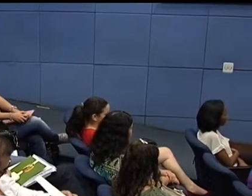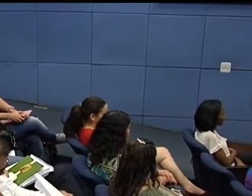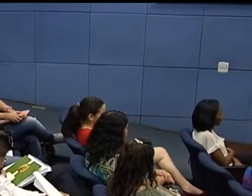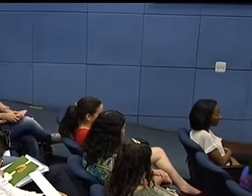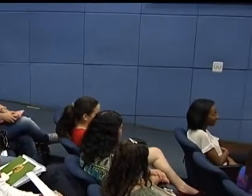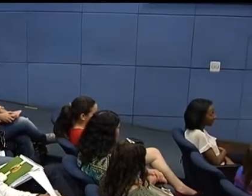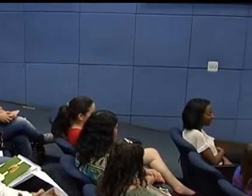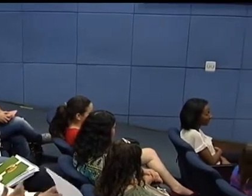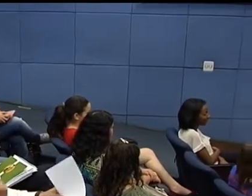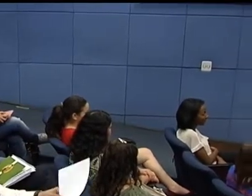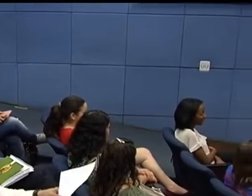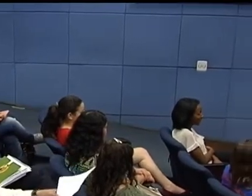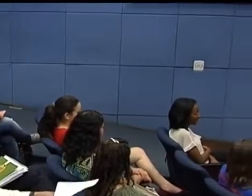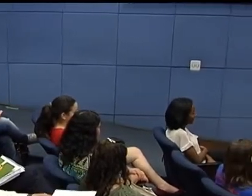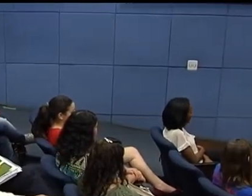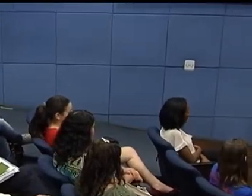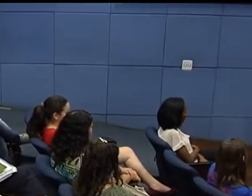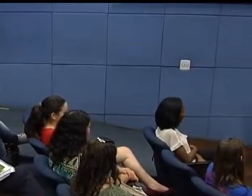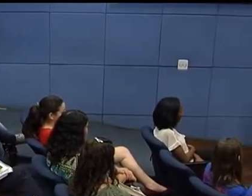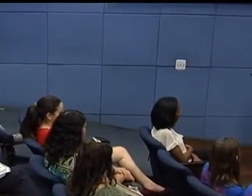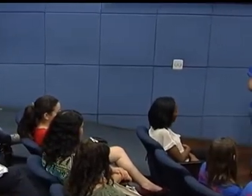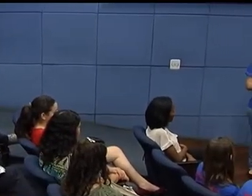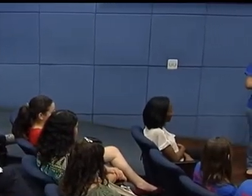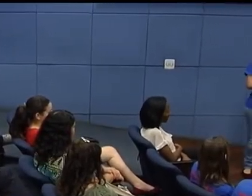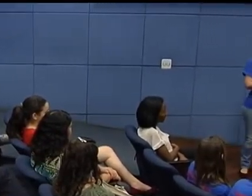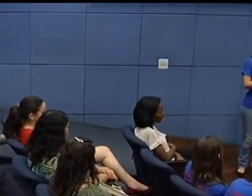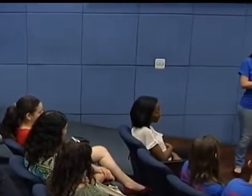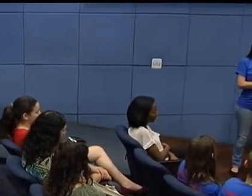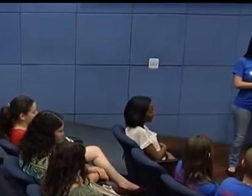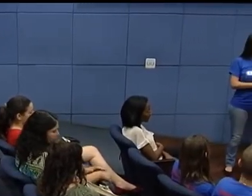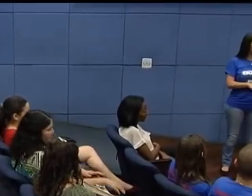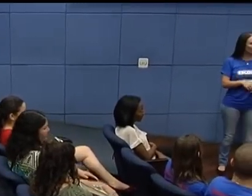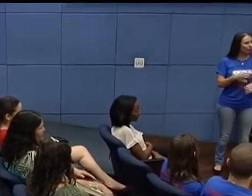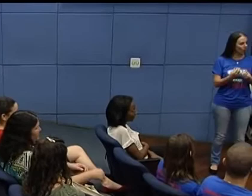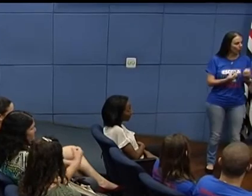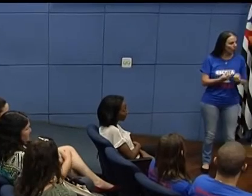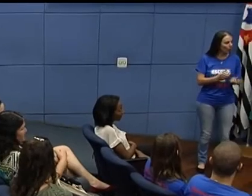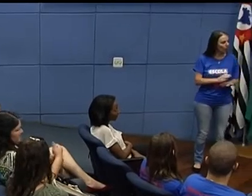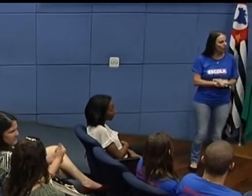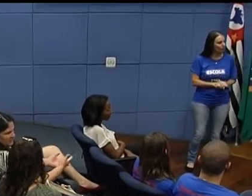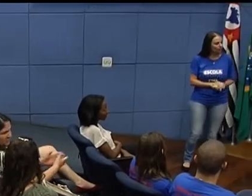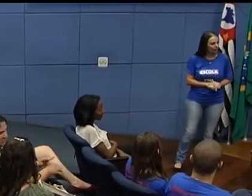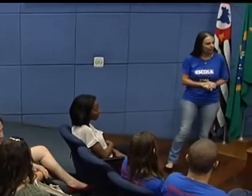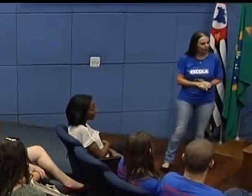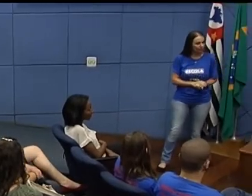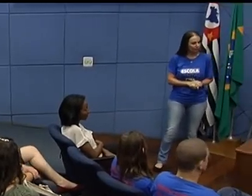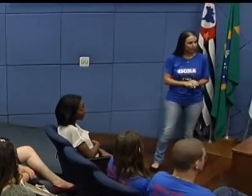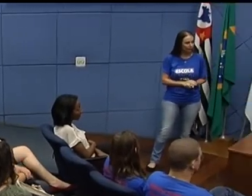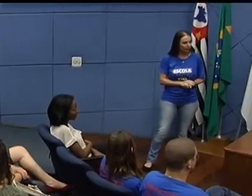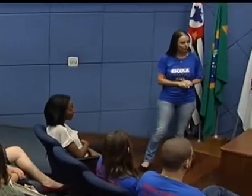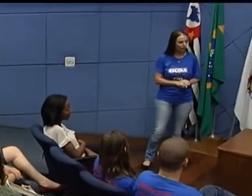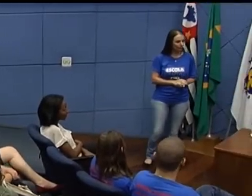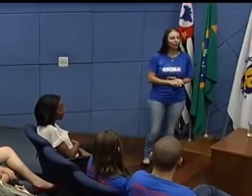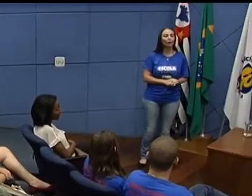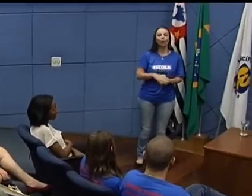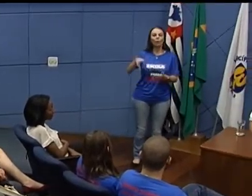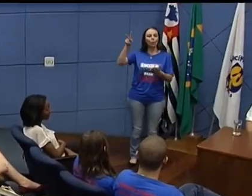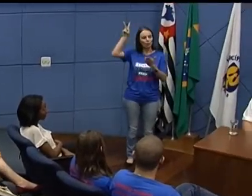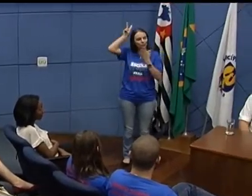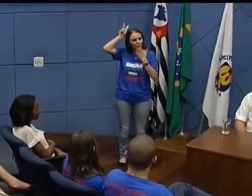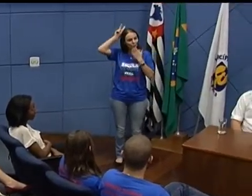surdos, assim como os são considerados os índios